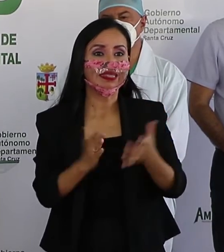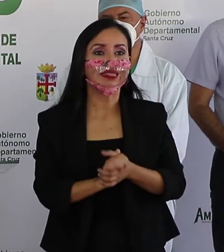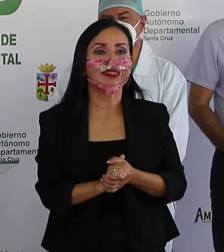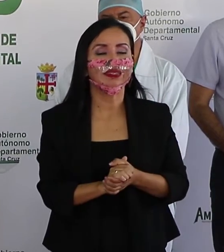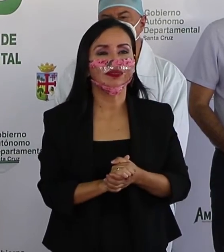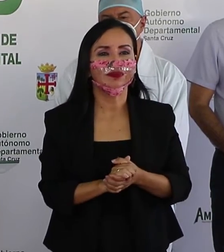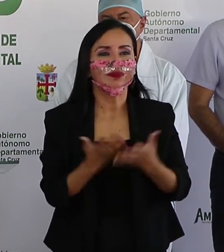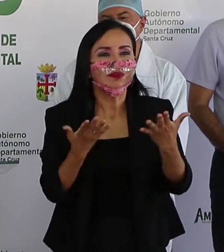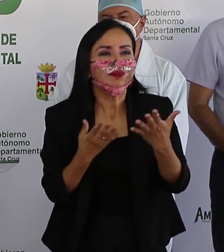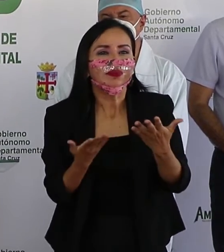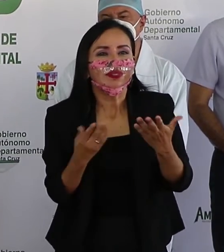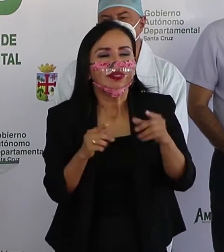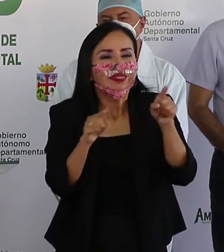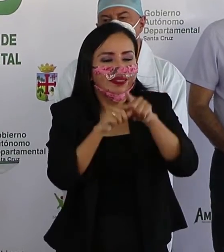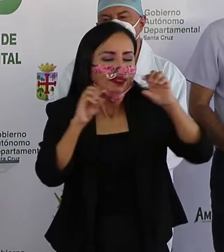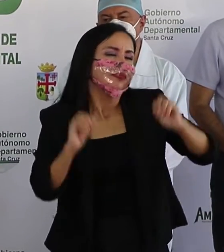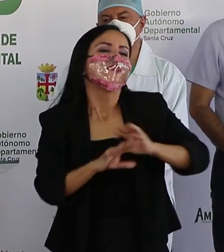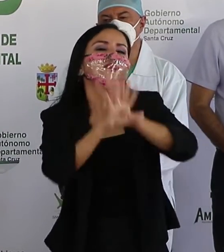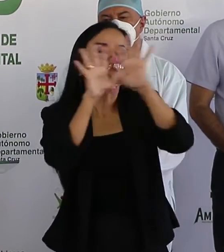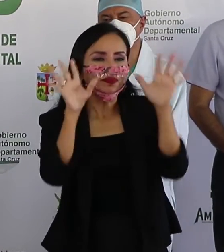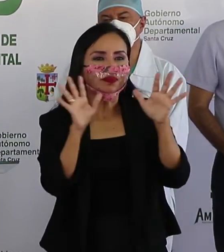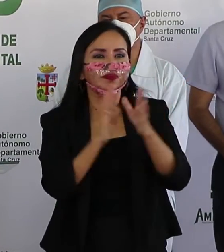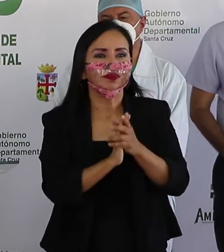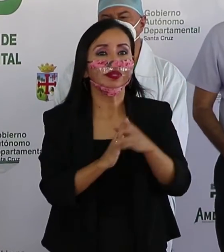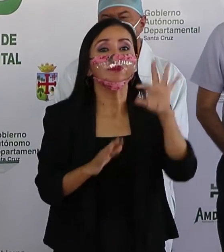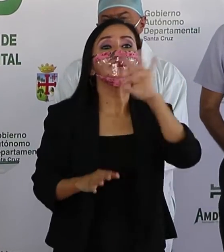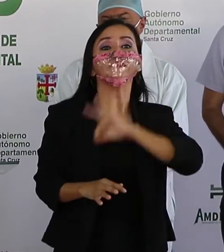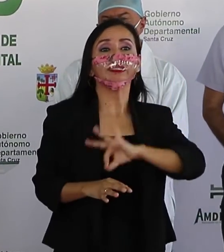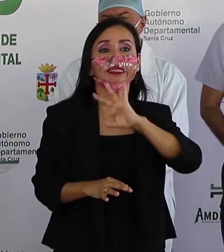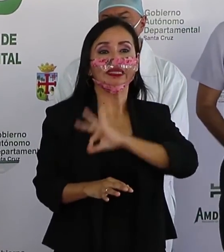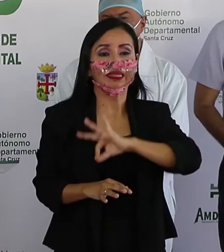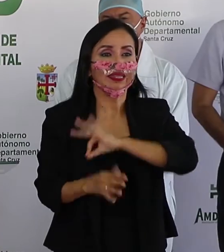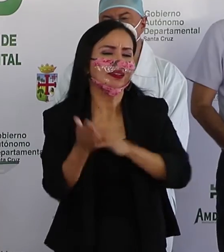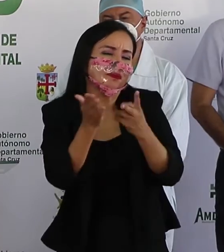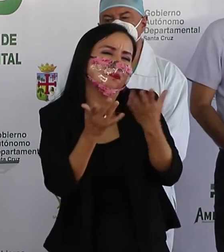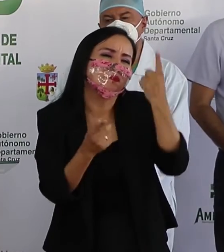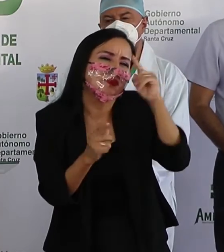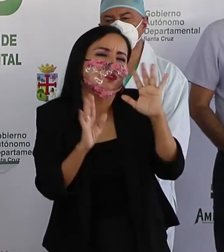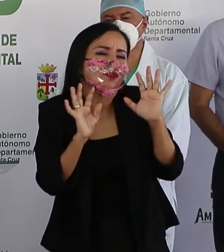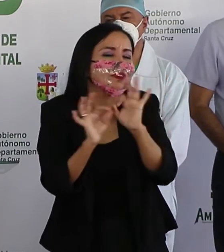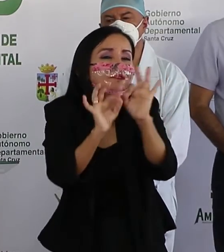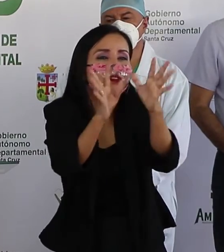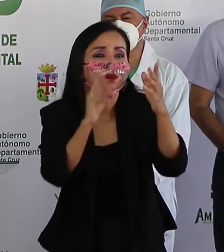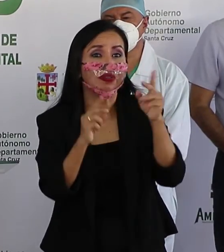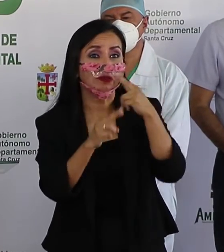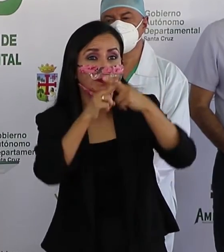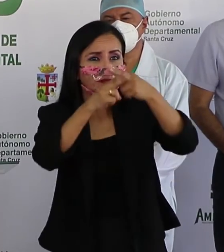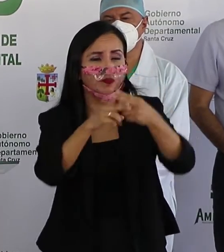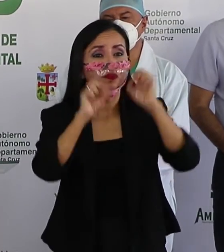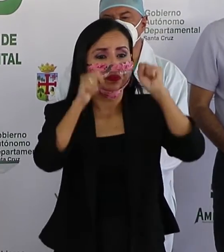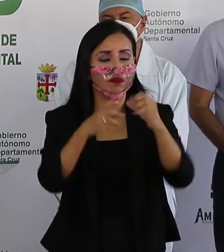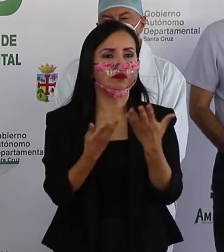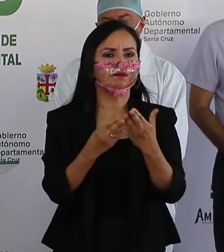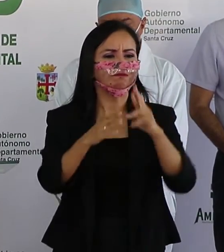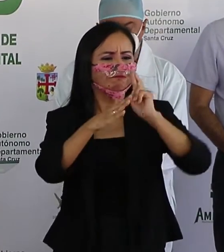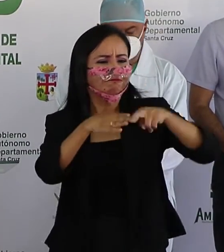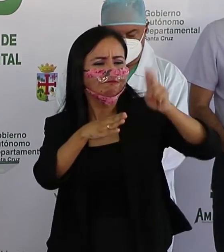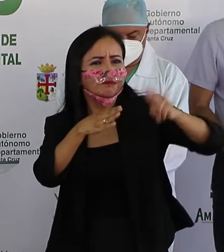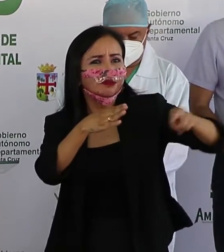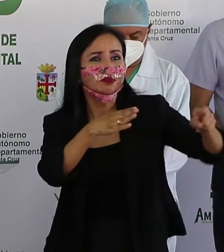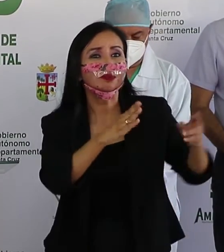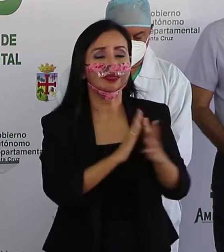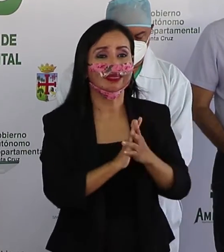va a tener una clara ventaja, por así decir. y va a poder responder a